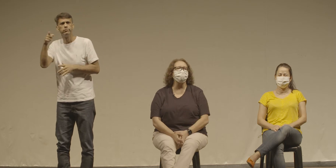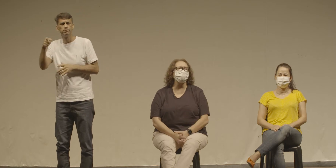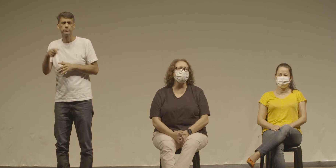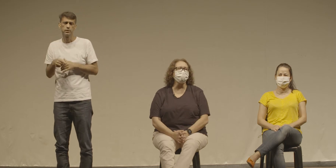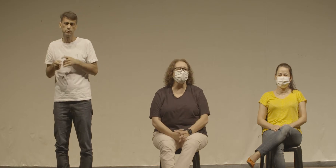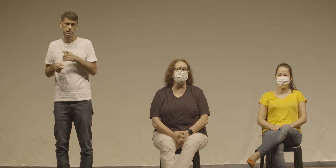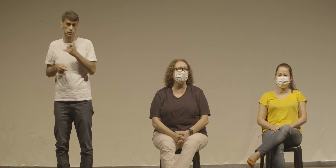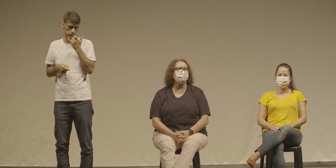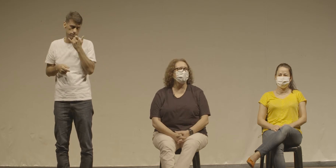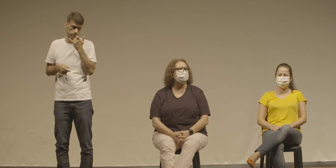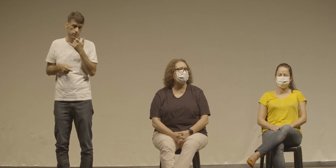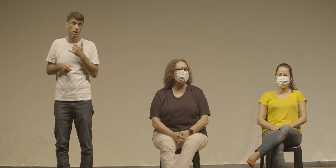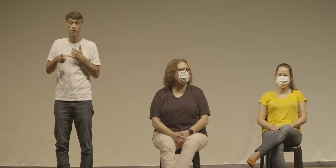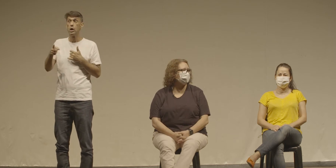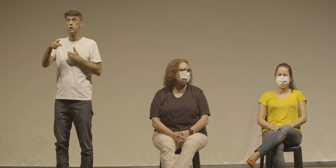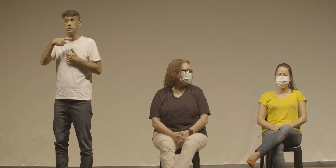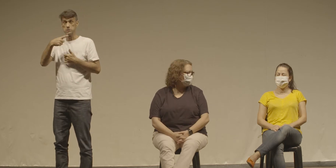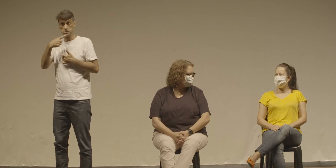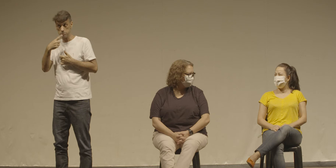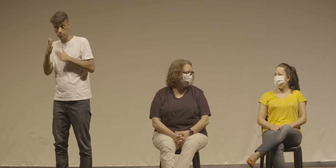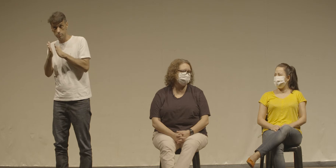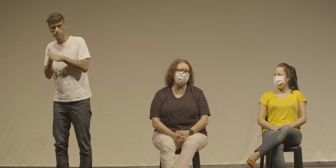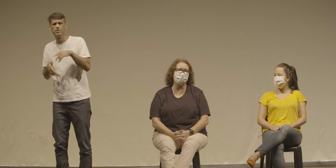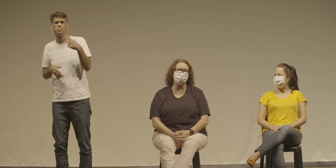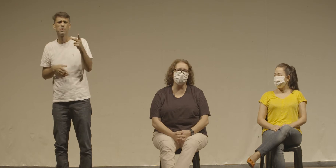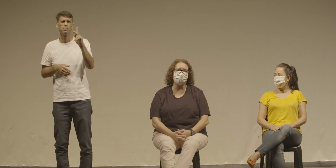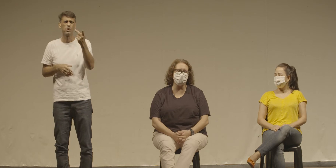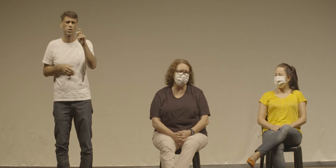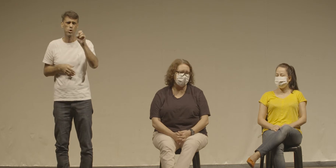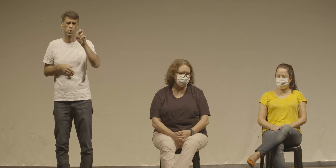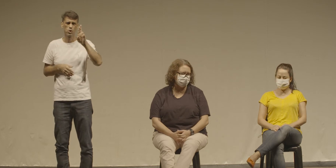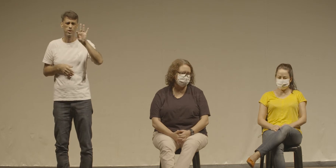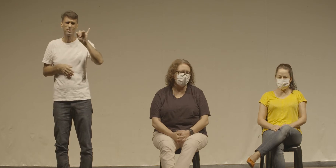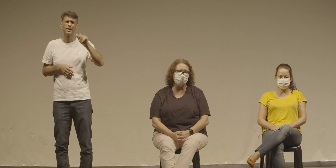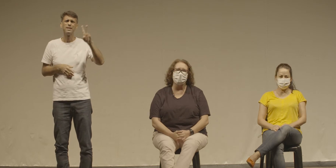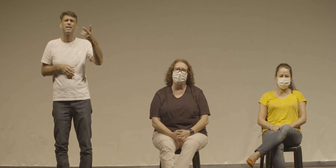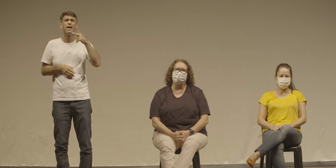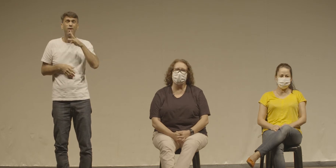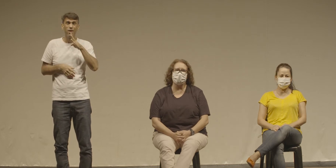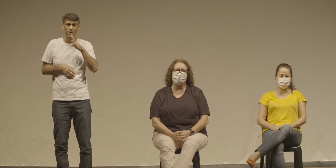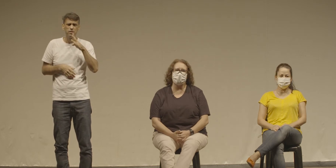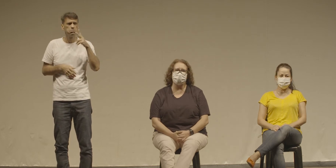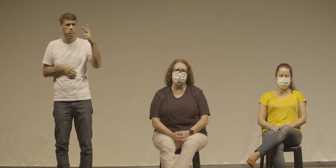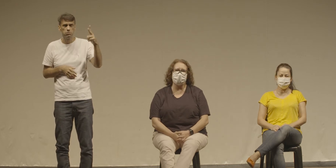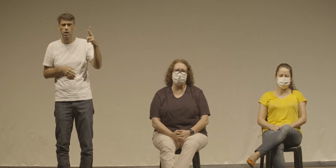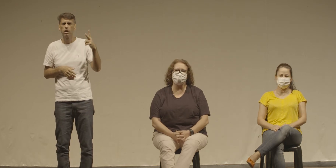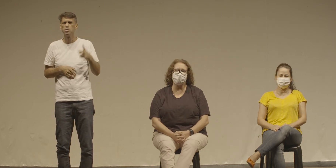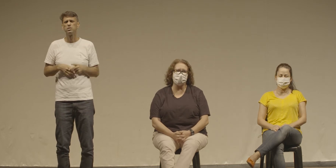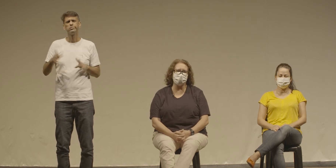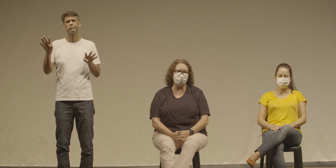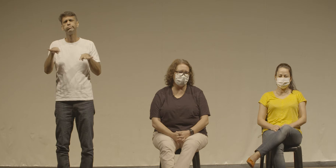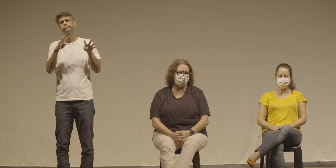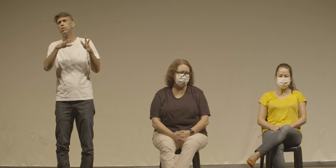Desculpa. E depois a Hortência, né, com todo o conhecimento que ela tem, uma mulher